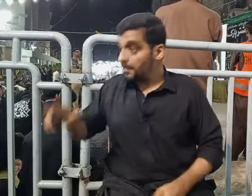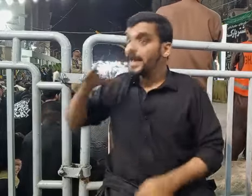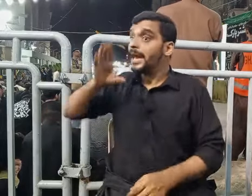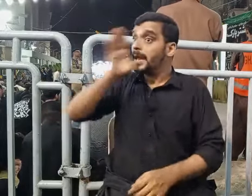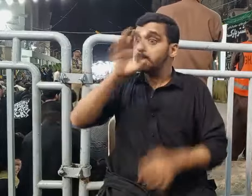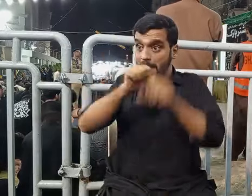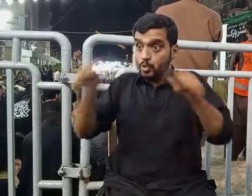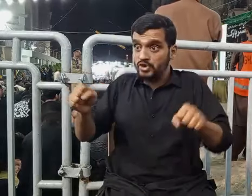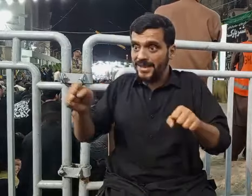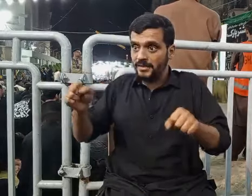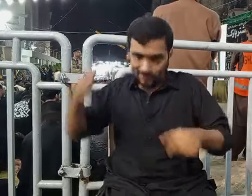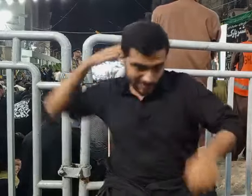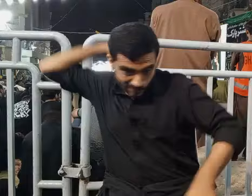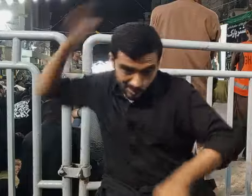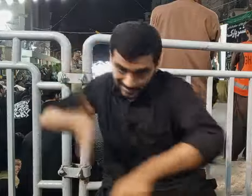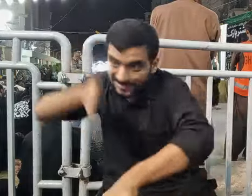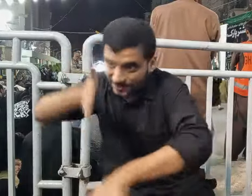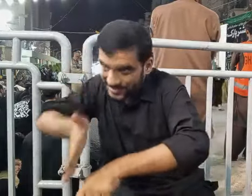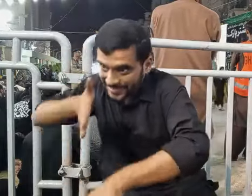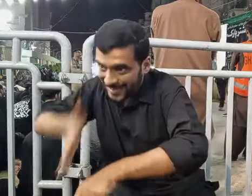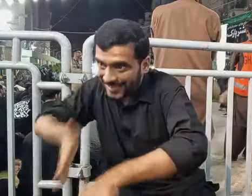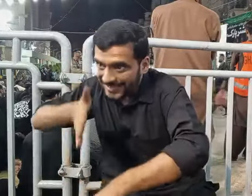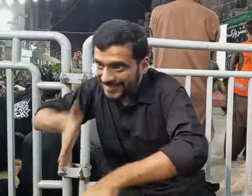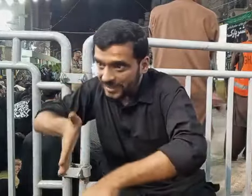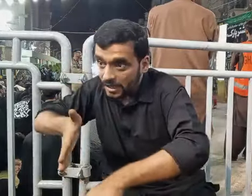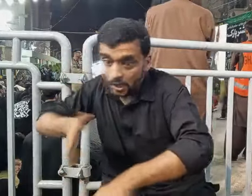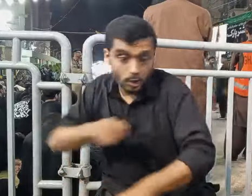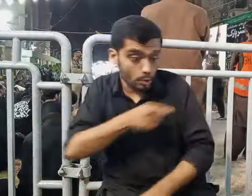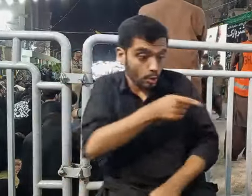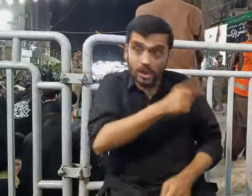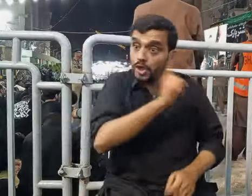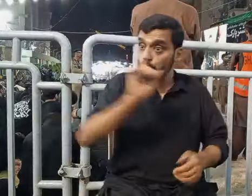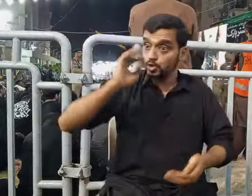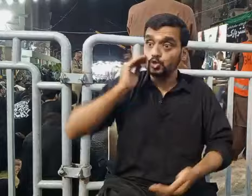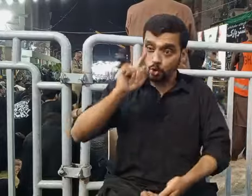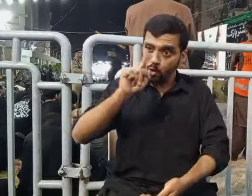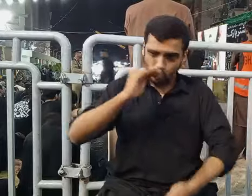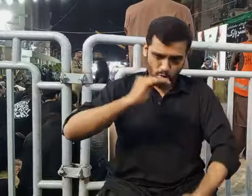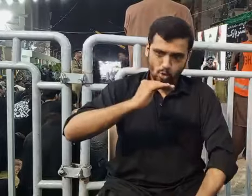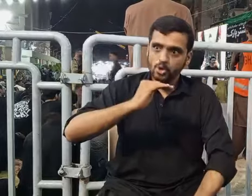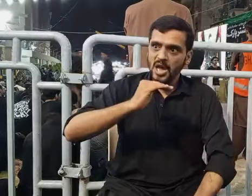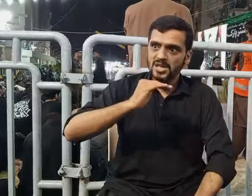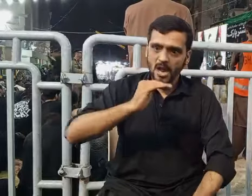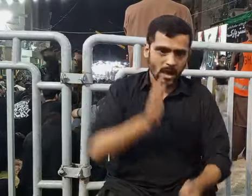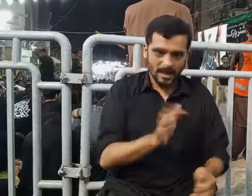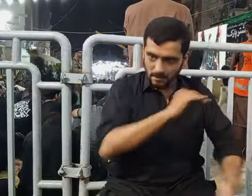اس سالے کا تلوار چلانا چاہیے۔ حسن کے یتیم نے ہاتھ آگے بڑھا دی،